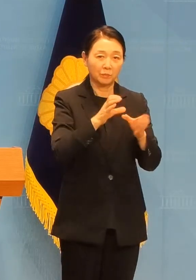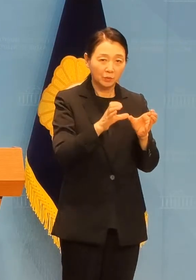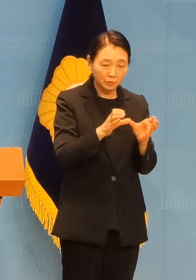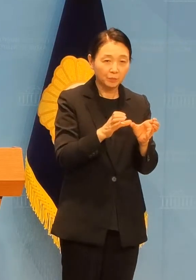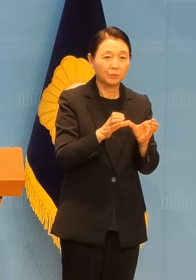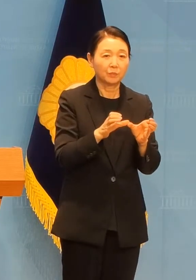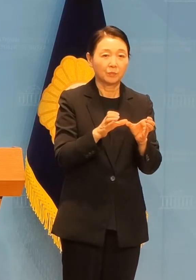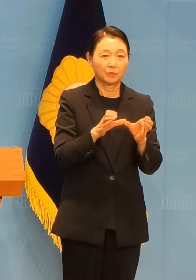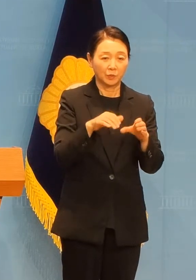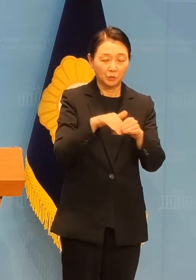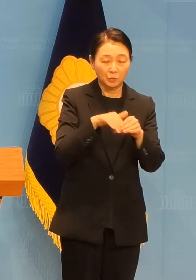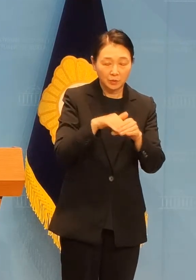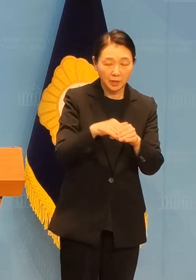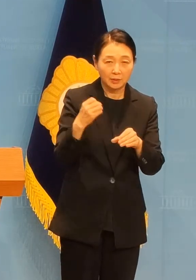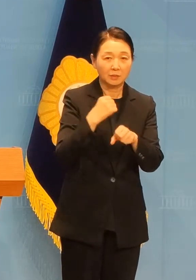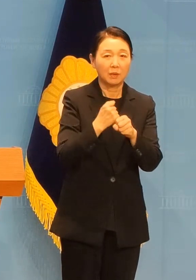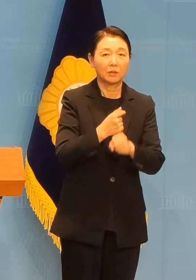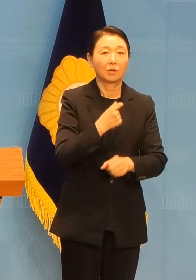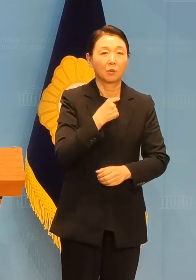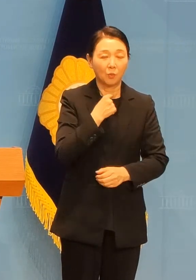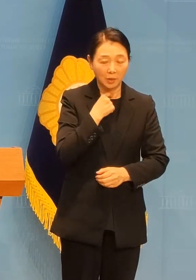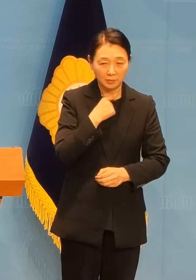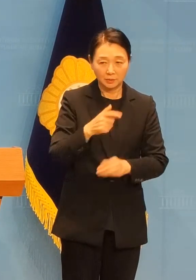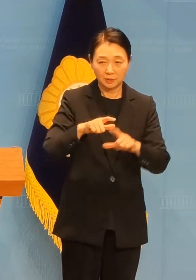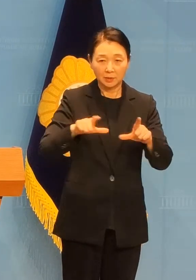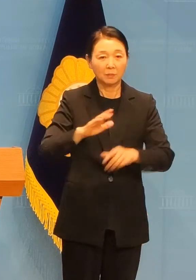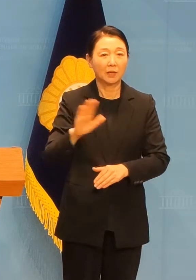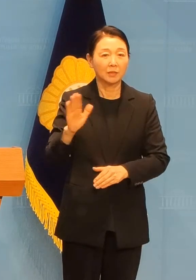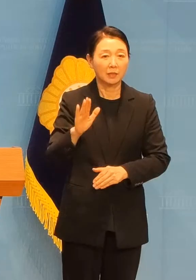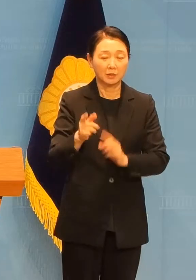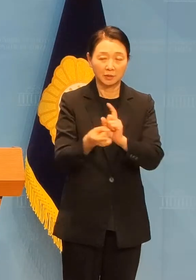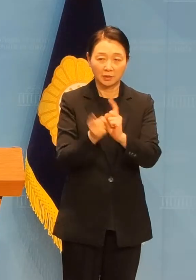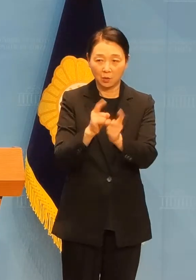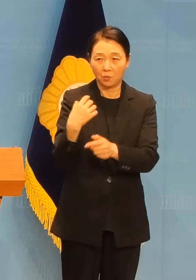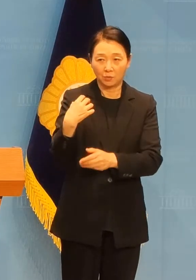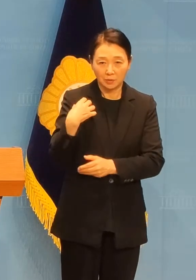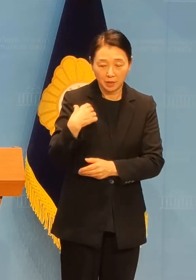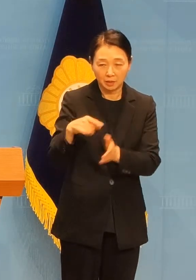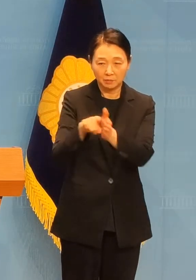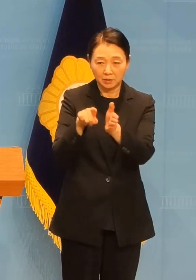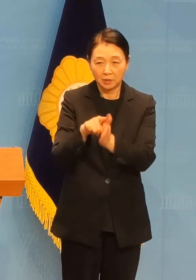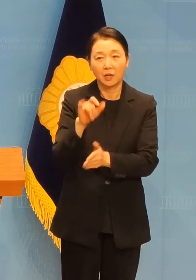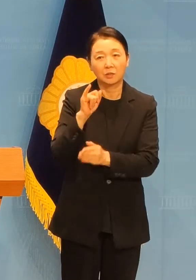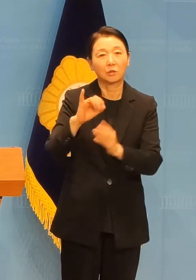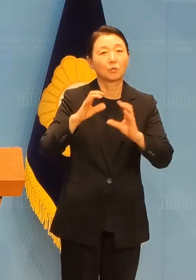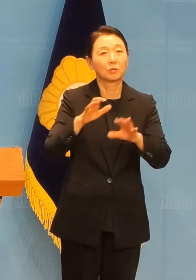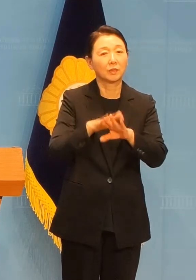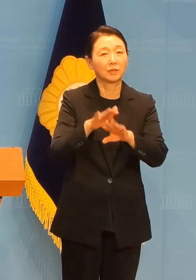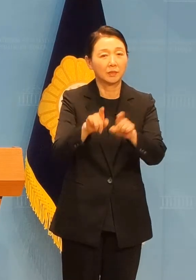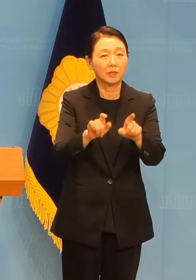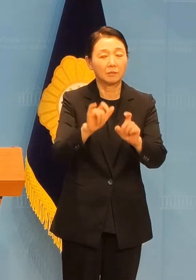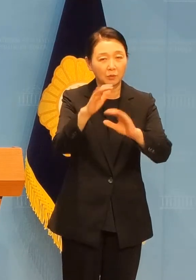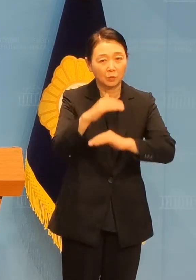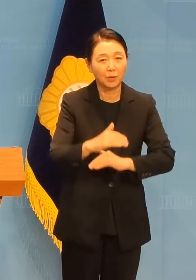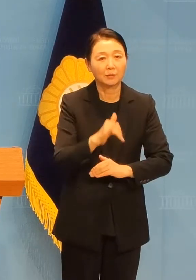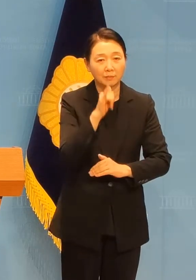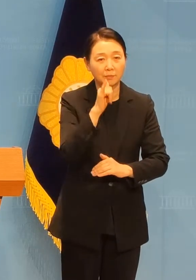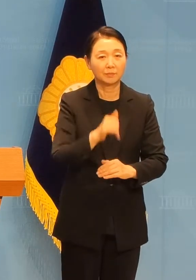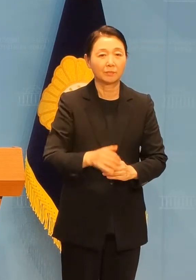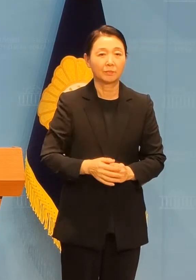제자리 찾기가 일방이 아닌 상호 책임과 신뢰에 기반한 국제적 실천임을 보여주는 과정이 될